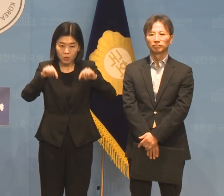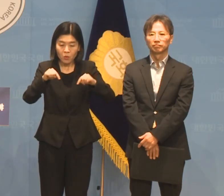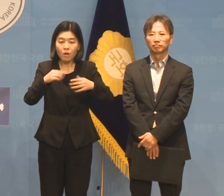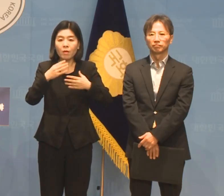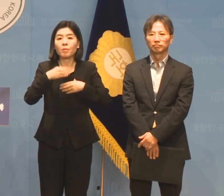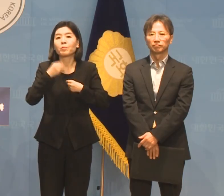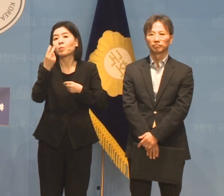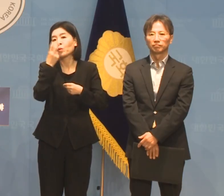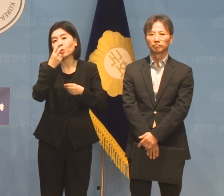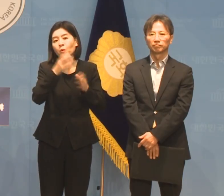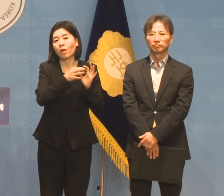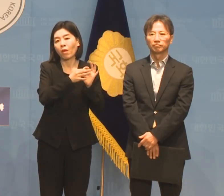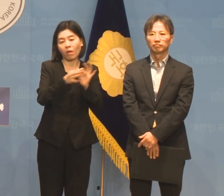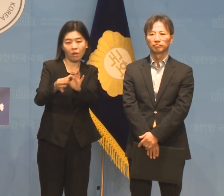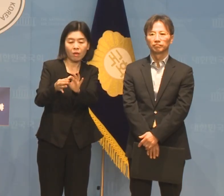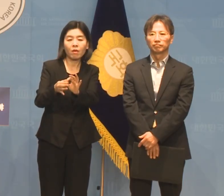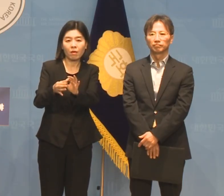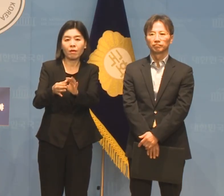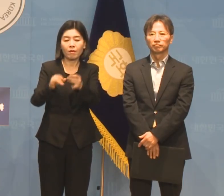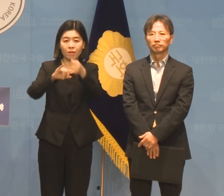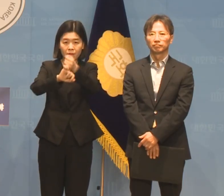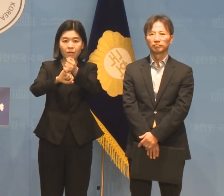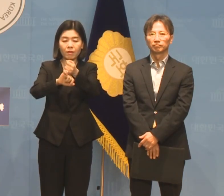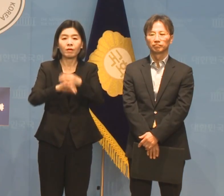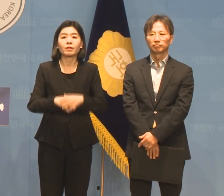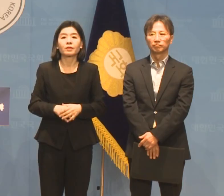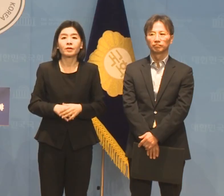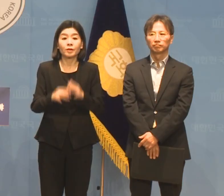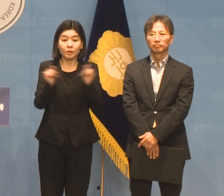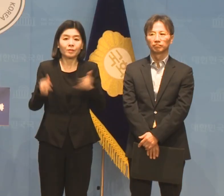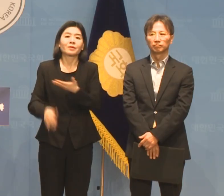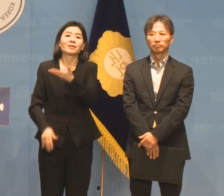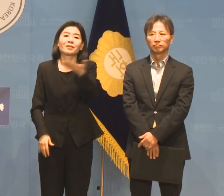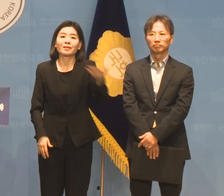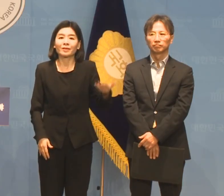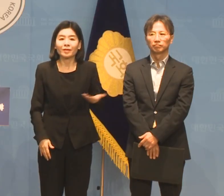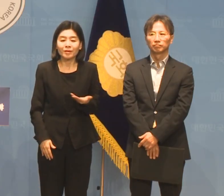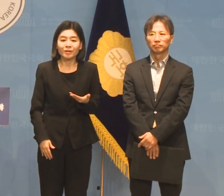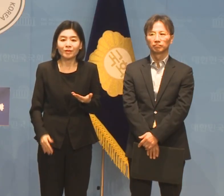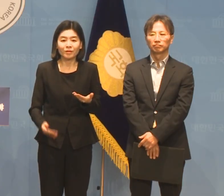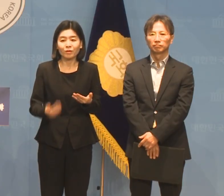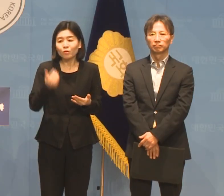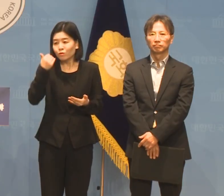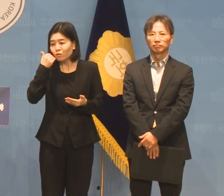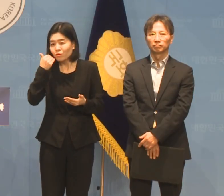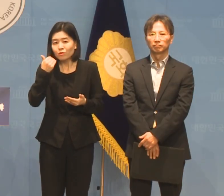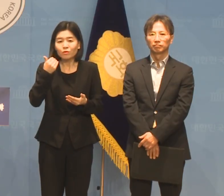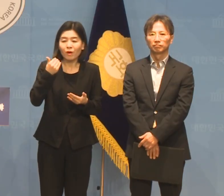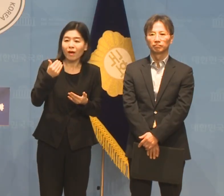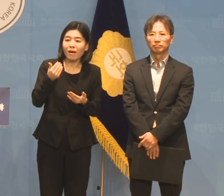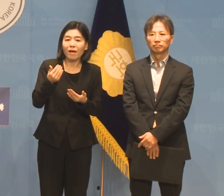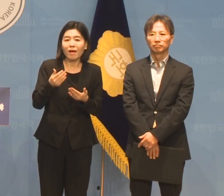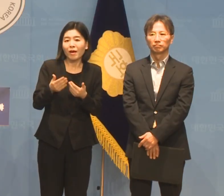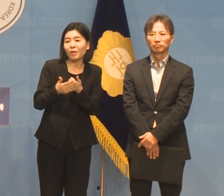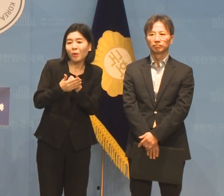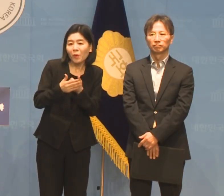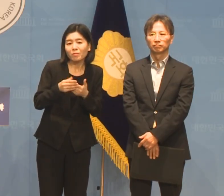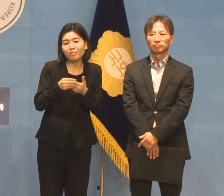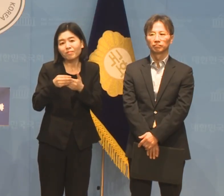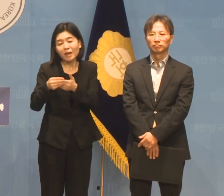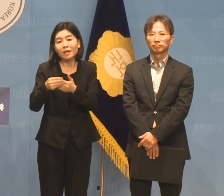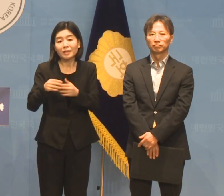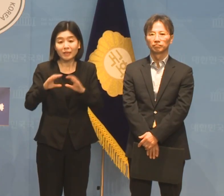나가겠습니다. 국민 여러분, 우리는 누군가의 손을 잡고 세상의 첫 발을